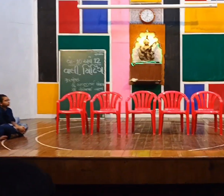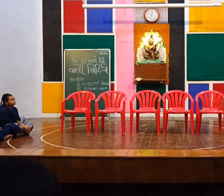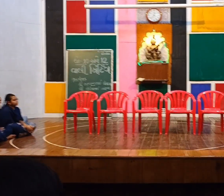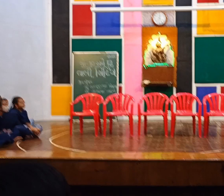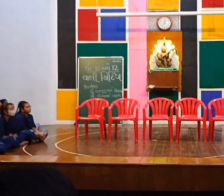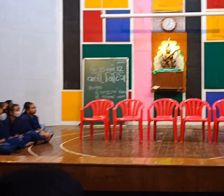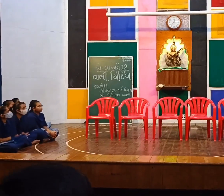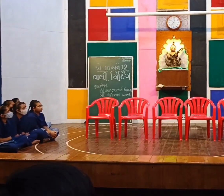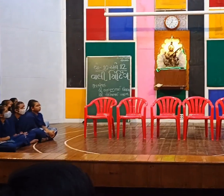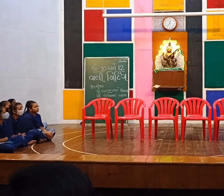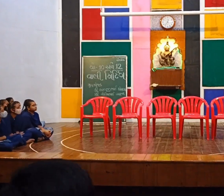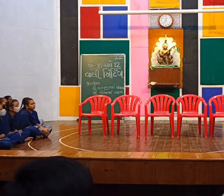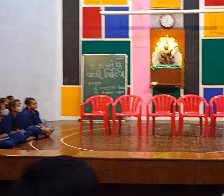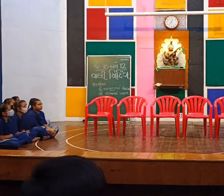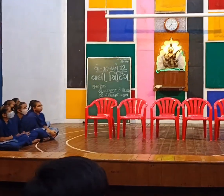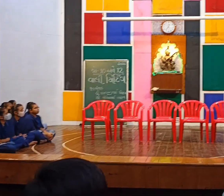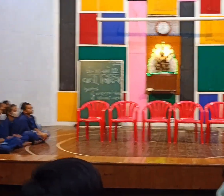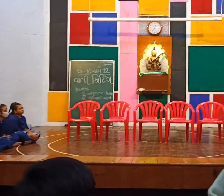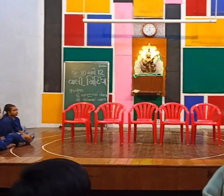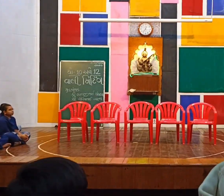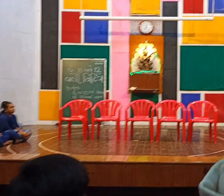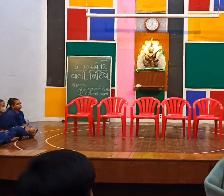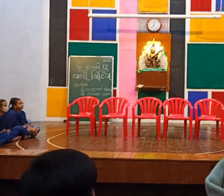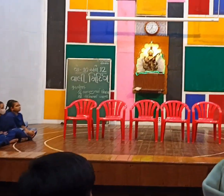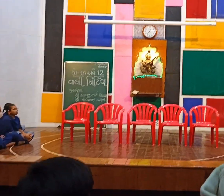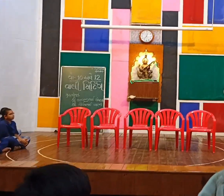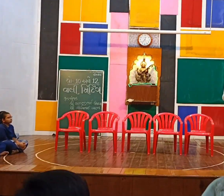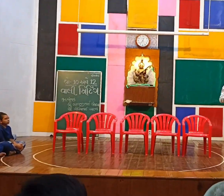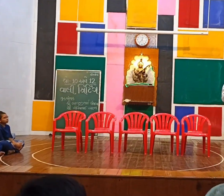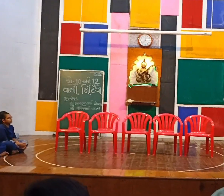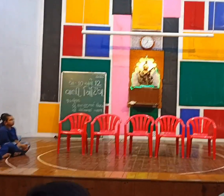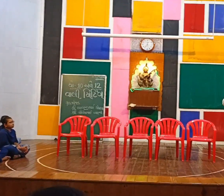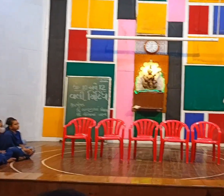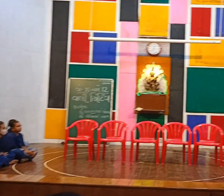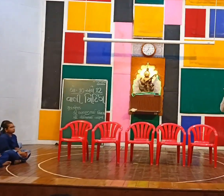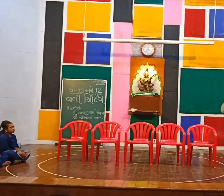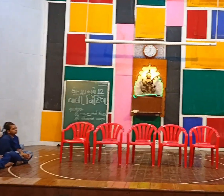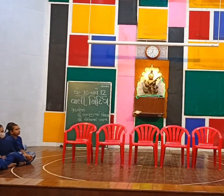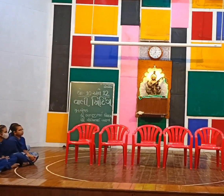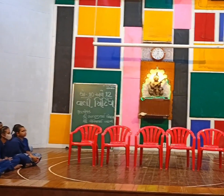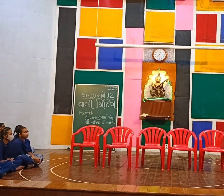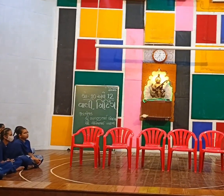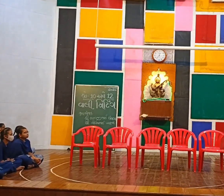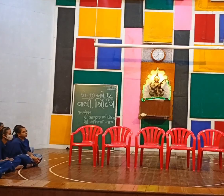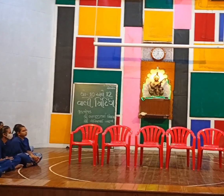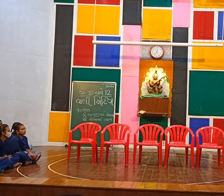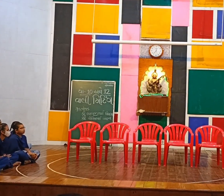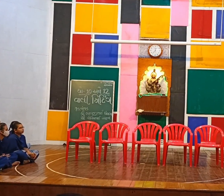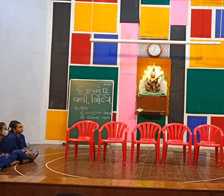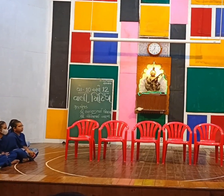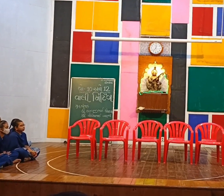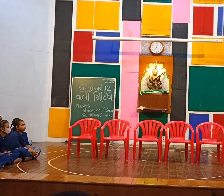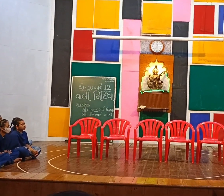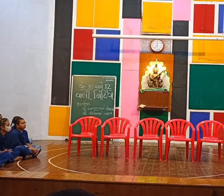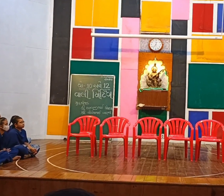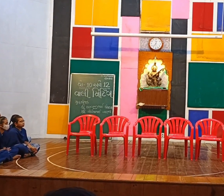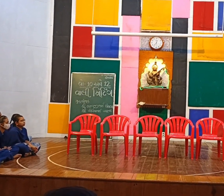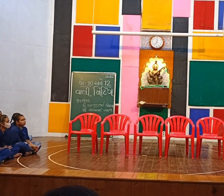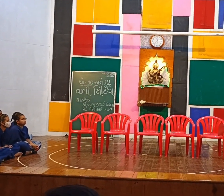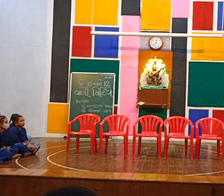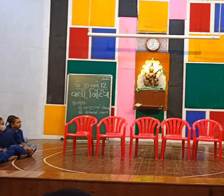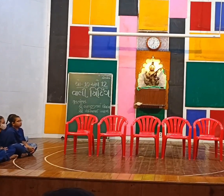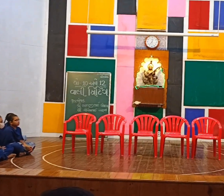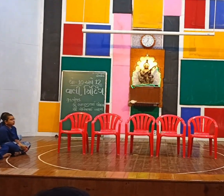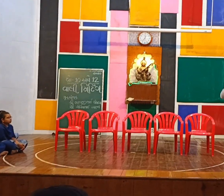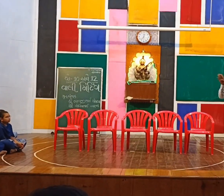માટે અભ્યાસમાં ફોકસ કરવાનું કહીએ। બીજી કોઈ પ્રવૃત્તિઓમાં એનું ધ્યાન હોય તો આપણે સાથે મળીને એમને